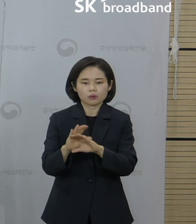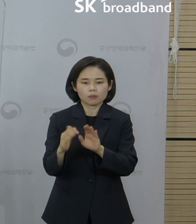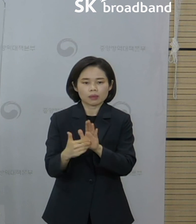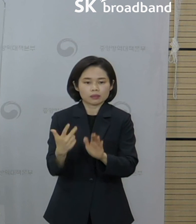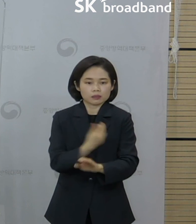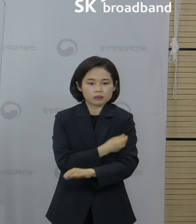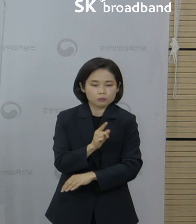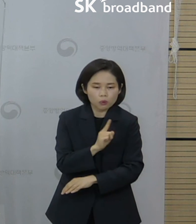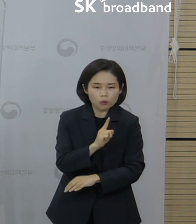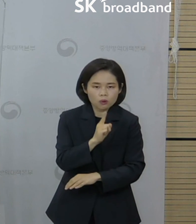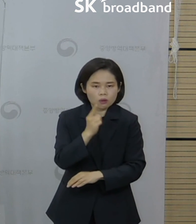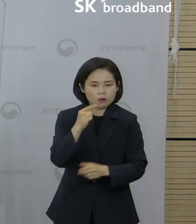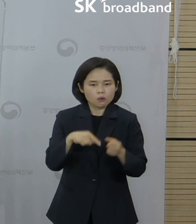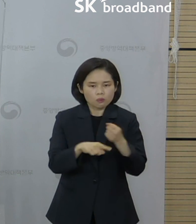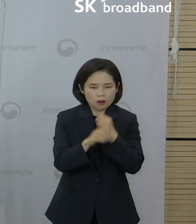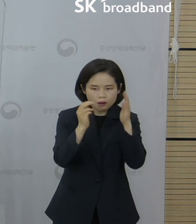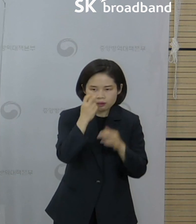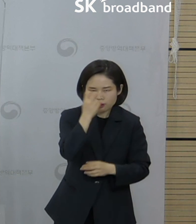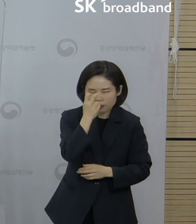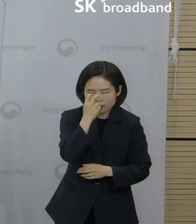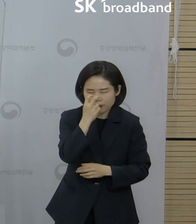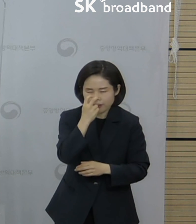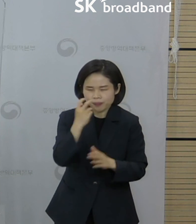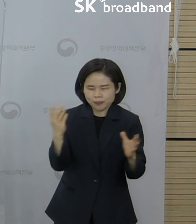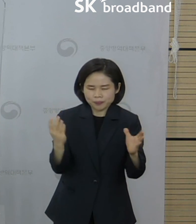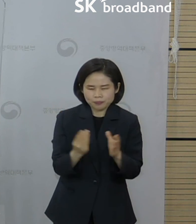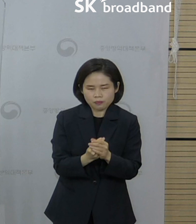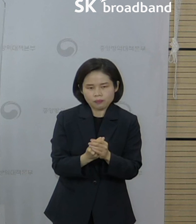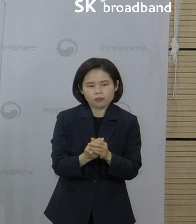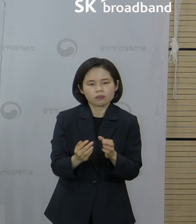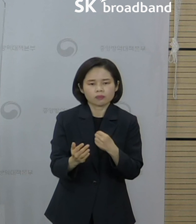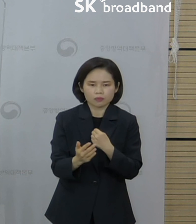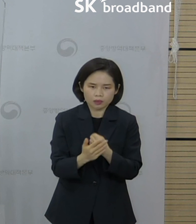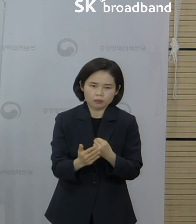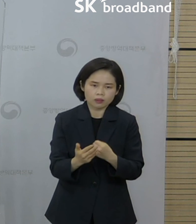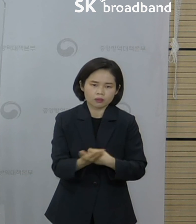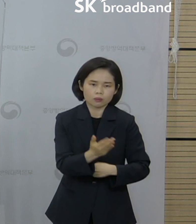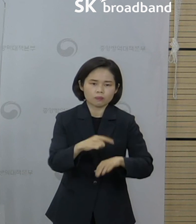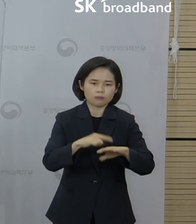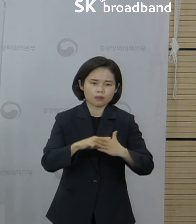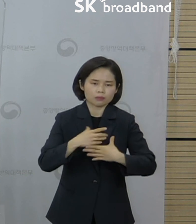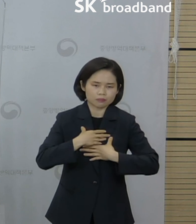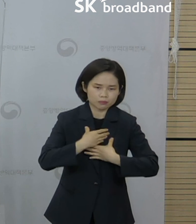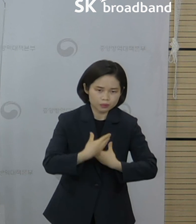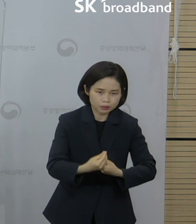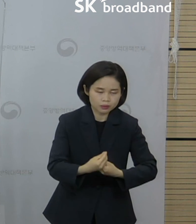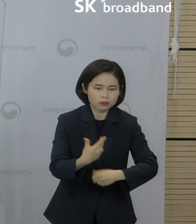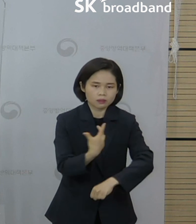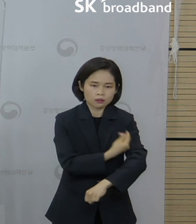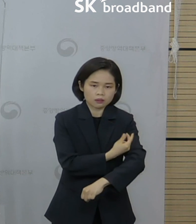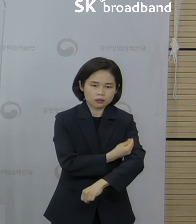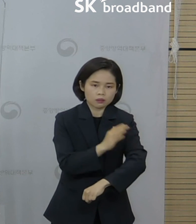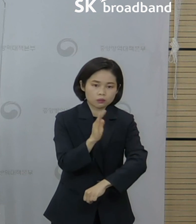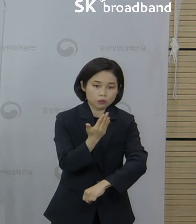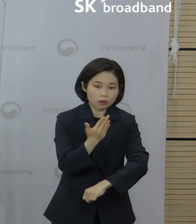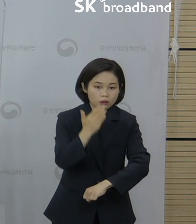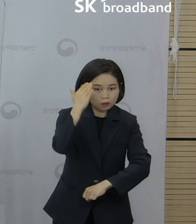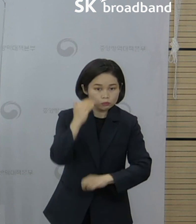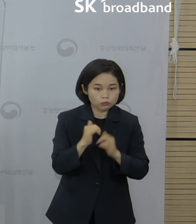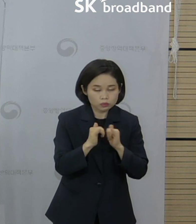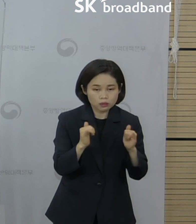결과물입니다. 안심하고 접종 받으셔도 좋다는 것이 국내는 물론 전 세계 전문가들 다수의